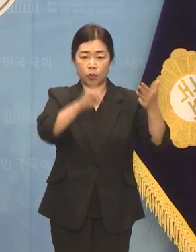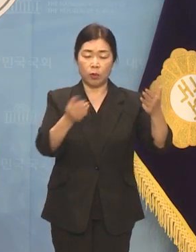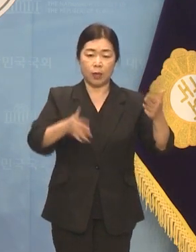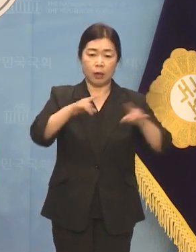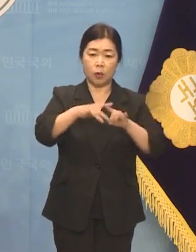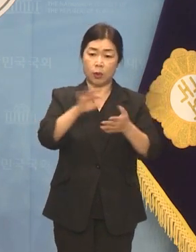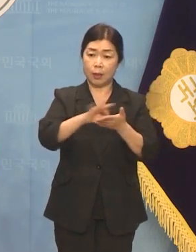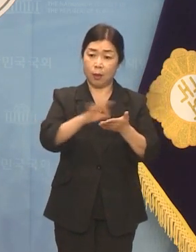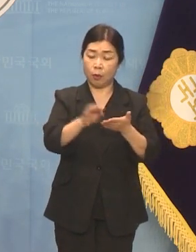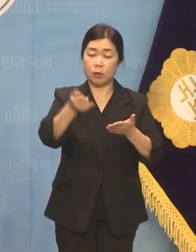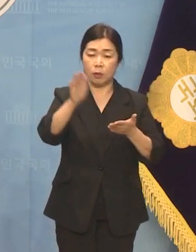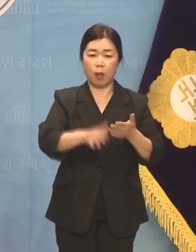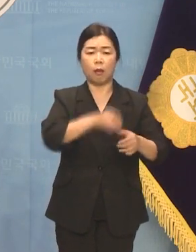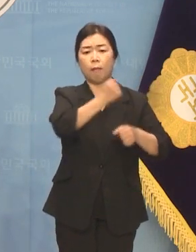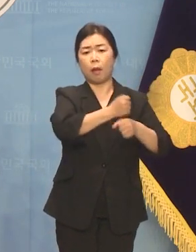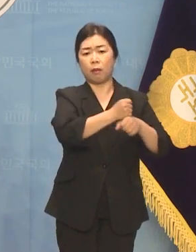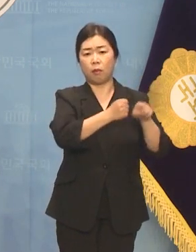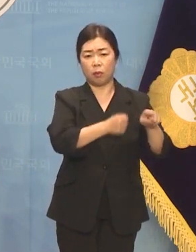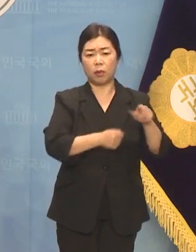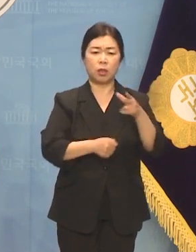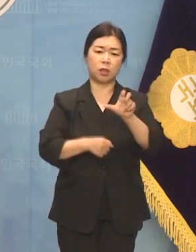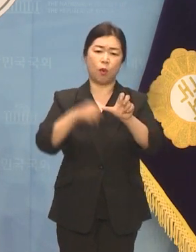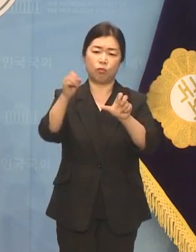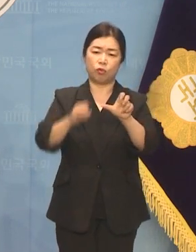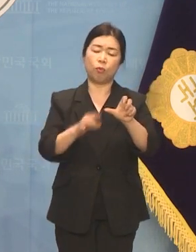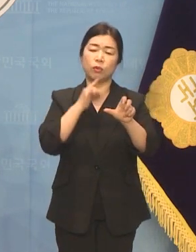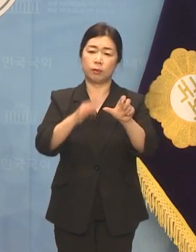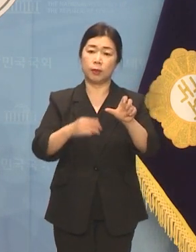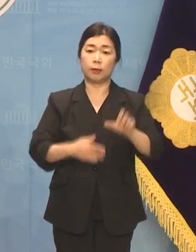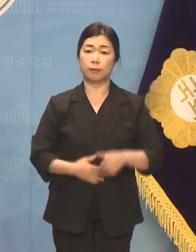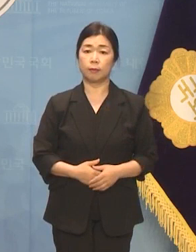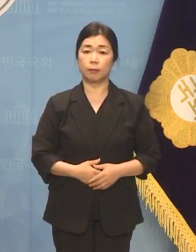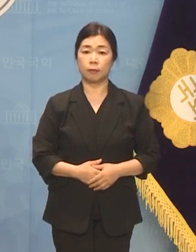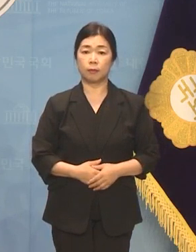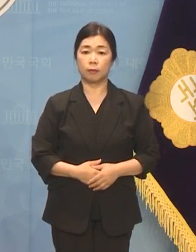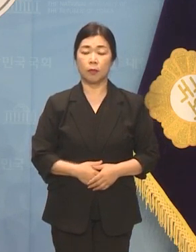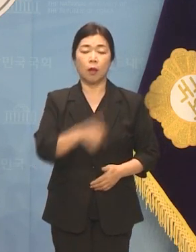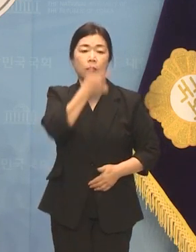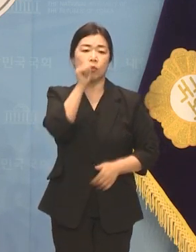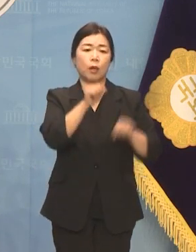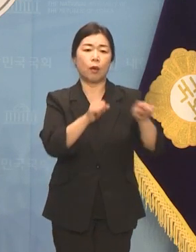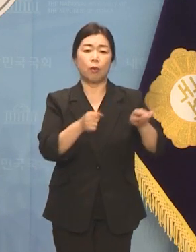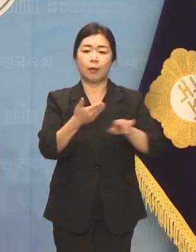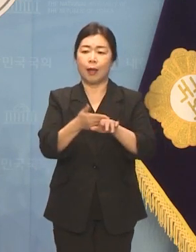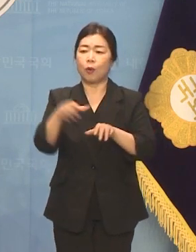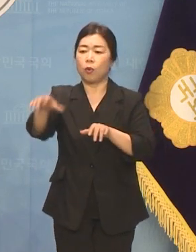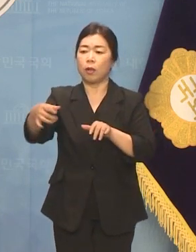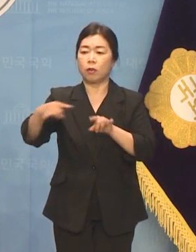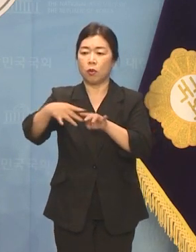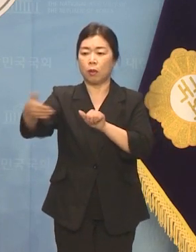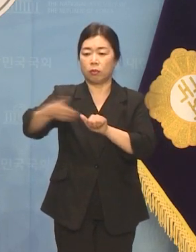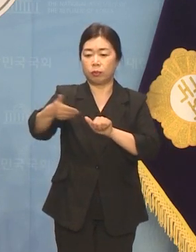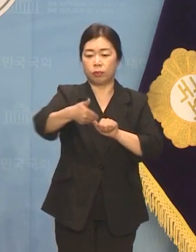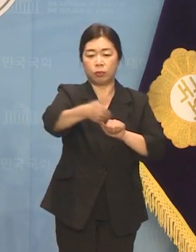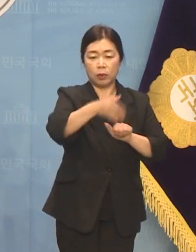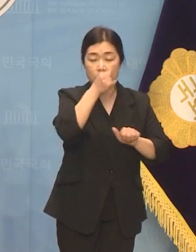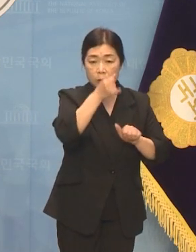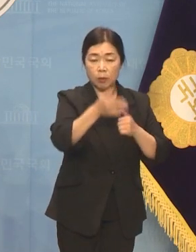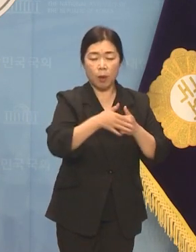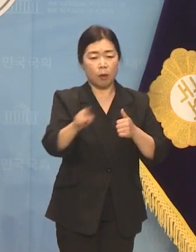있지만 생산량은 25%에 불과하다. 산전부는 수도권에 부족한 전력을 공급하기